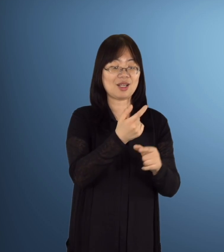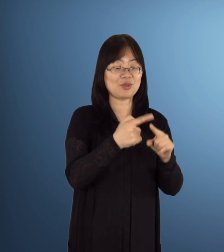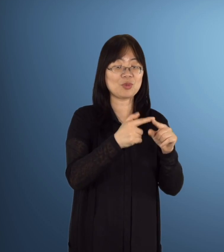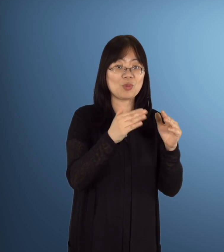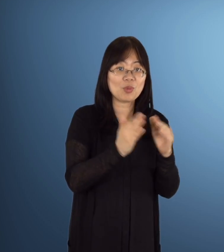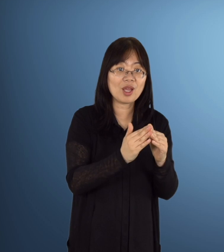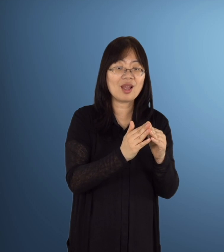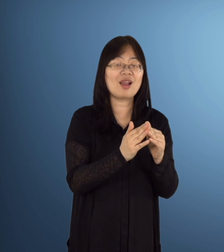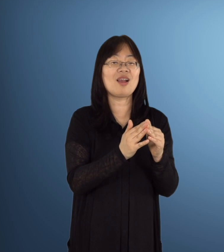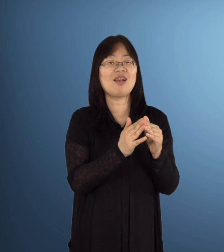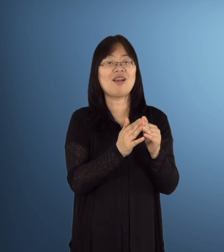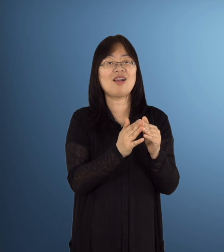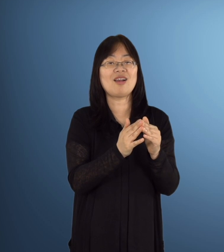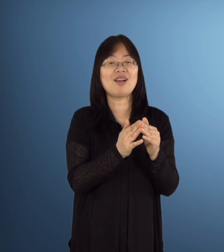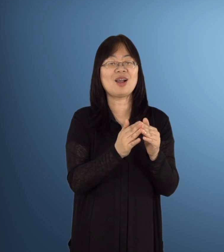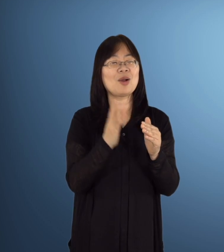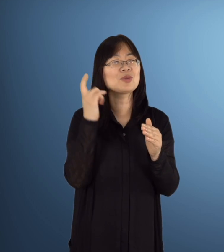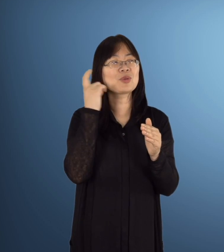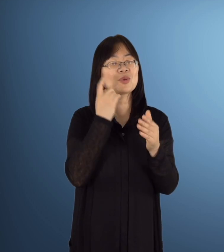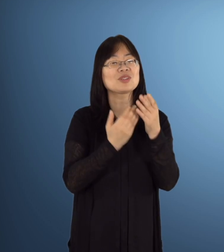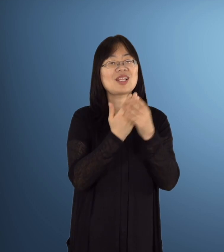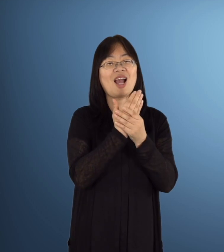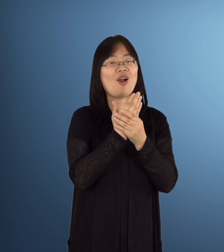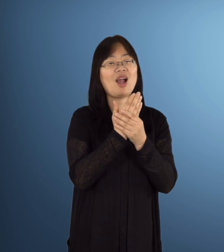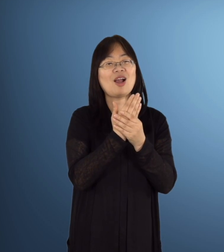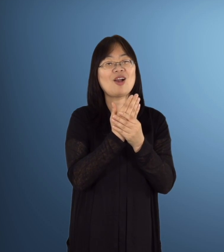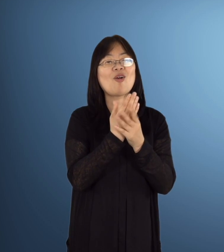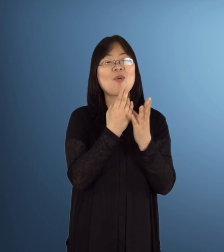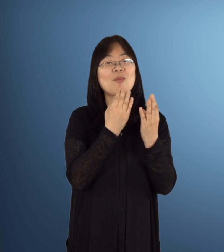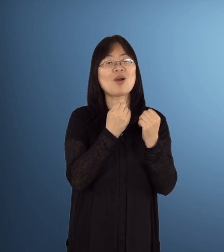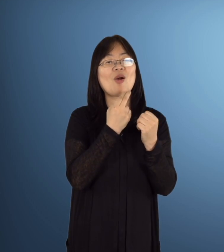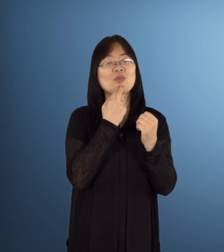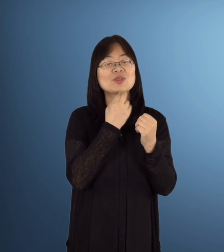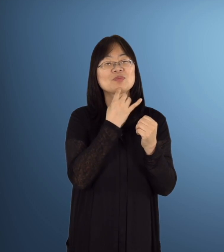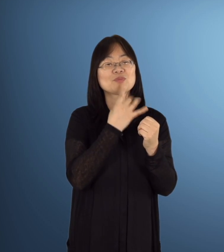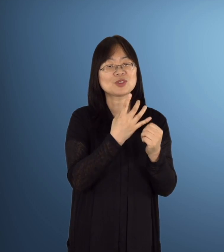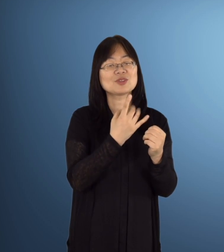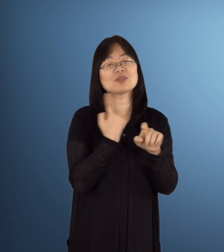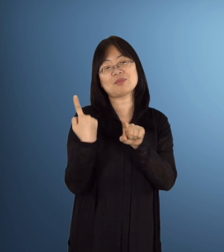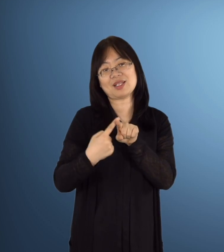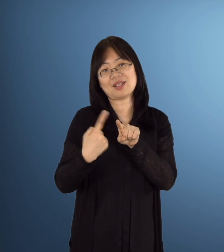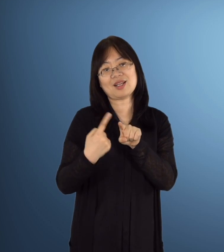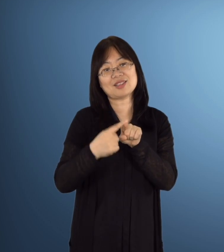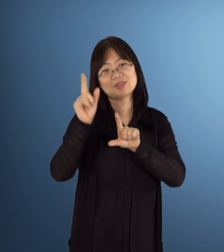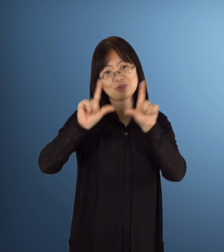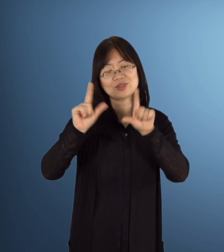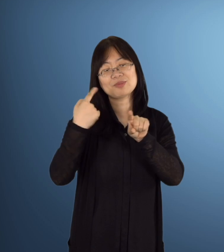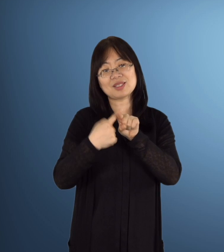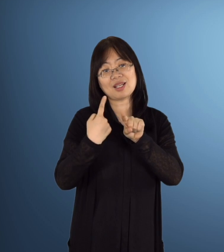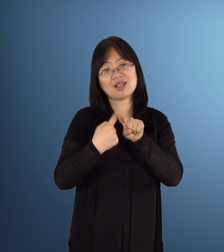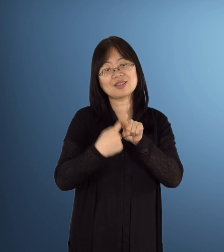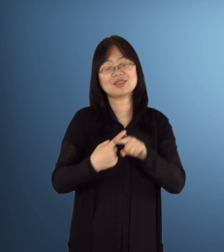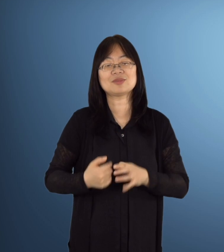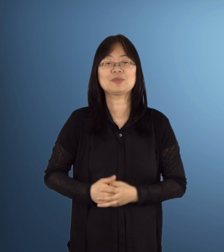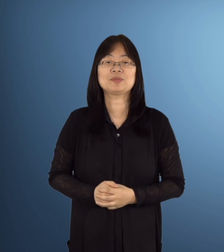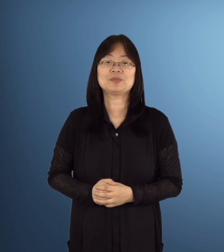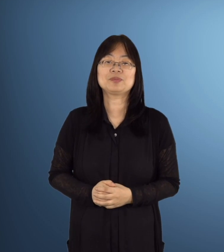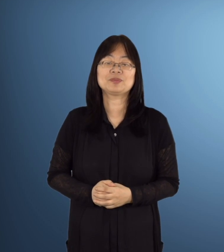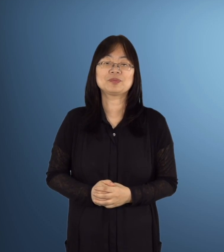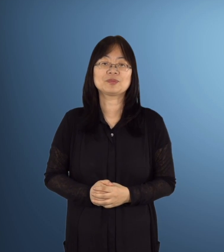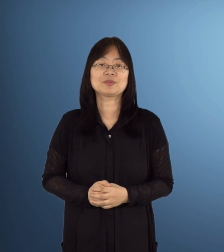교회는 소리가 덜 난 것뿐이지 마찬가지예요. 문제가 터지기